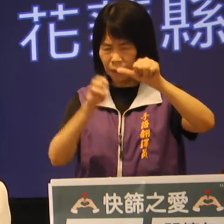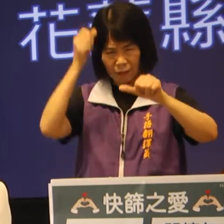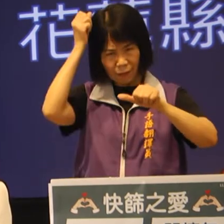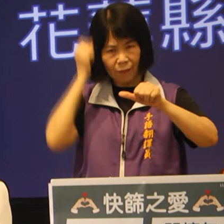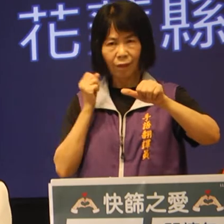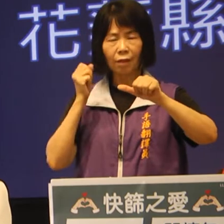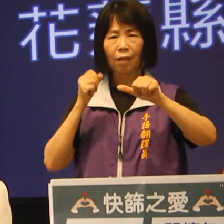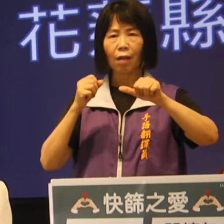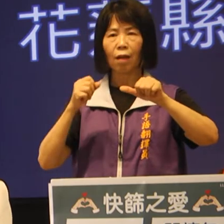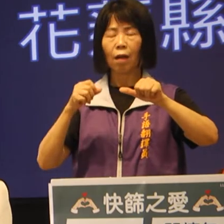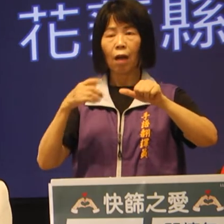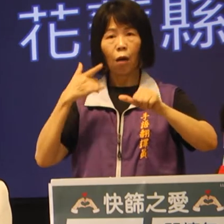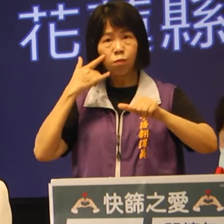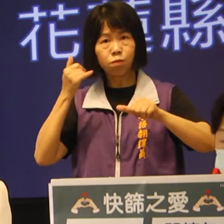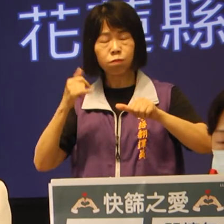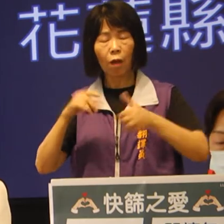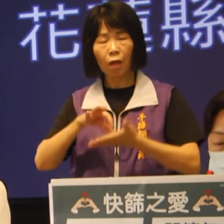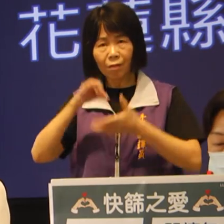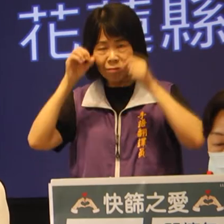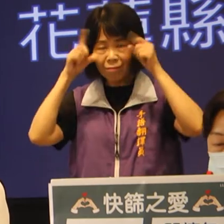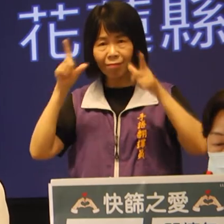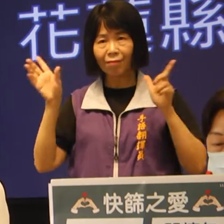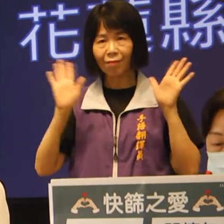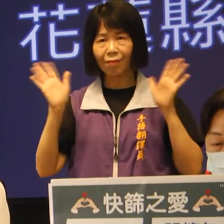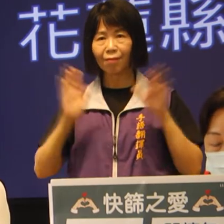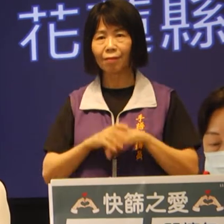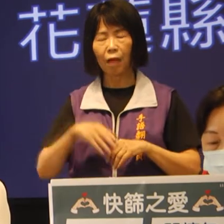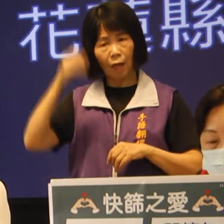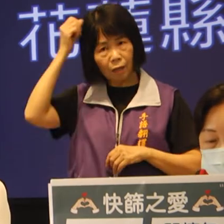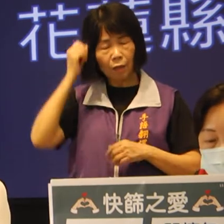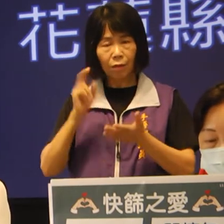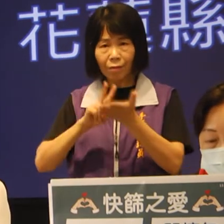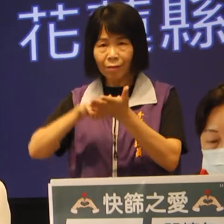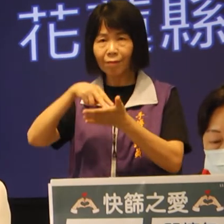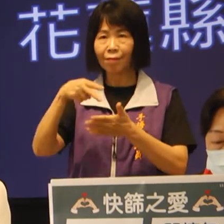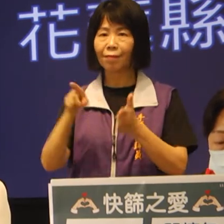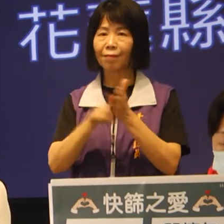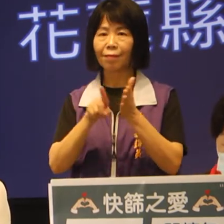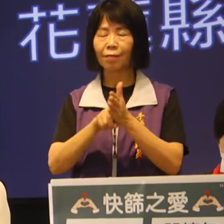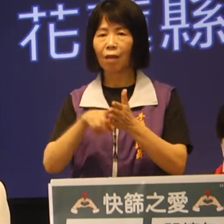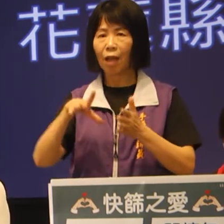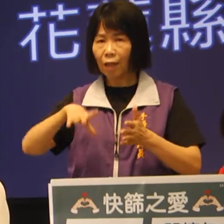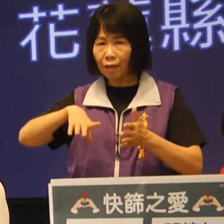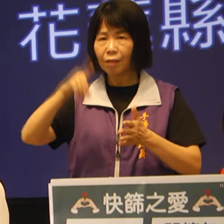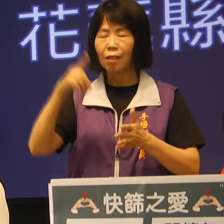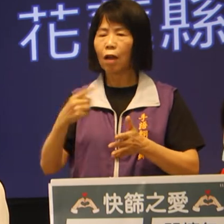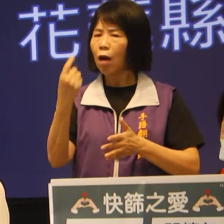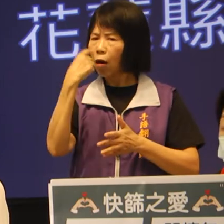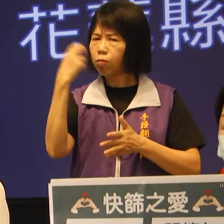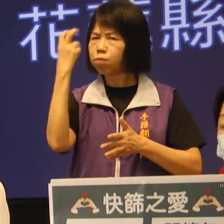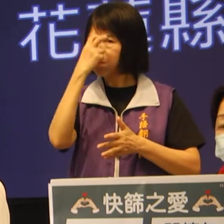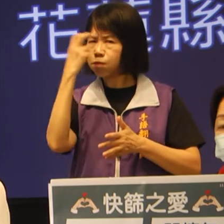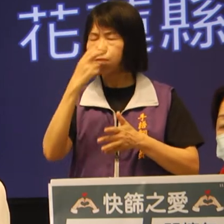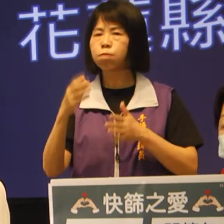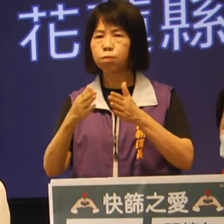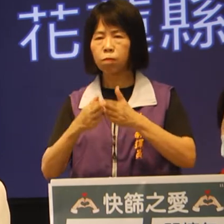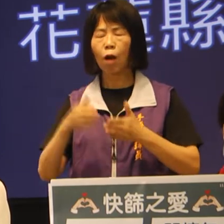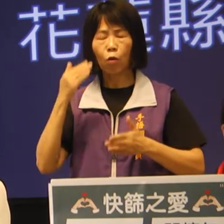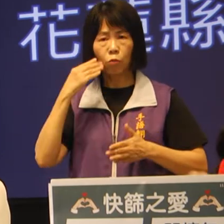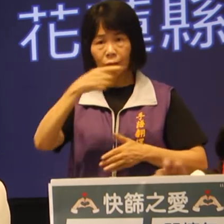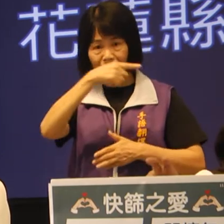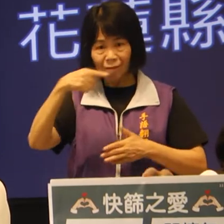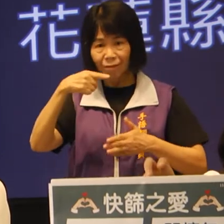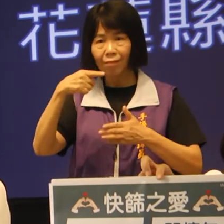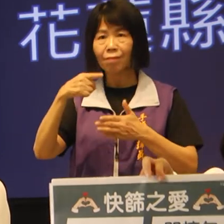要我们家长呢提醒我们的孩子，在早上起来的时候呢，就先进行快筛，那快筛阴性